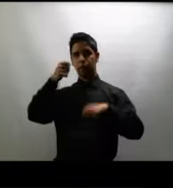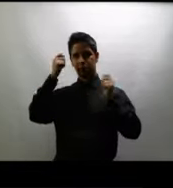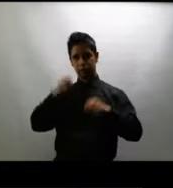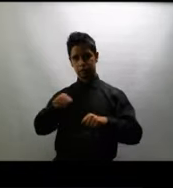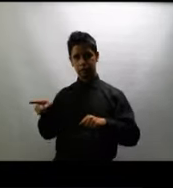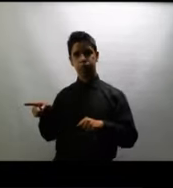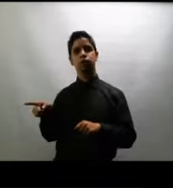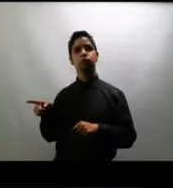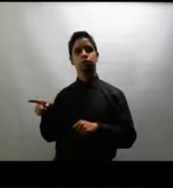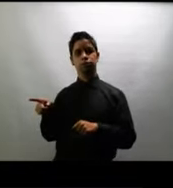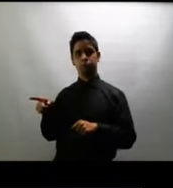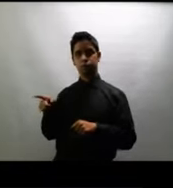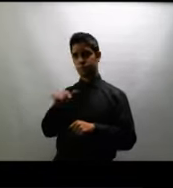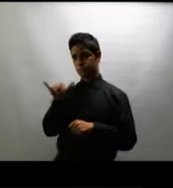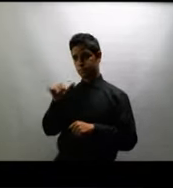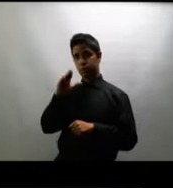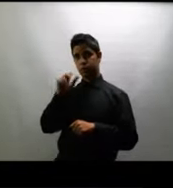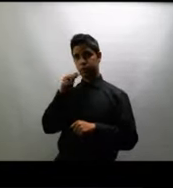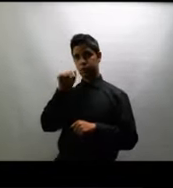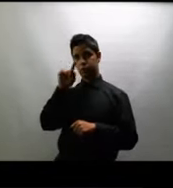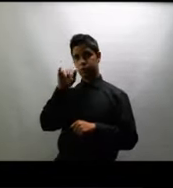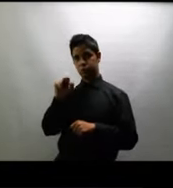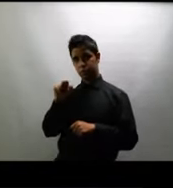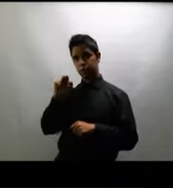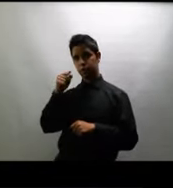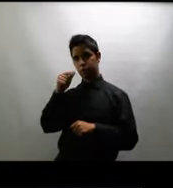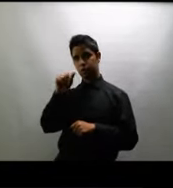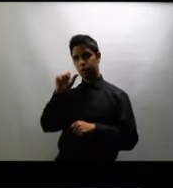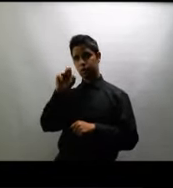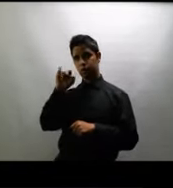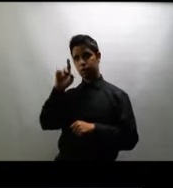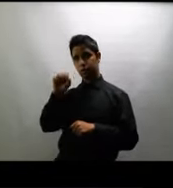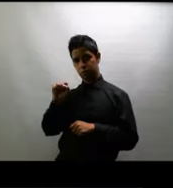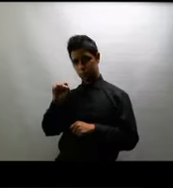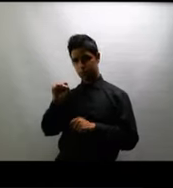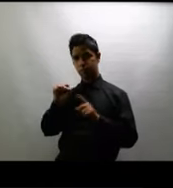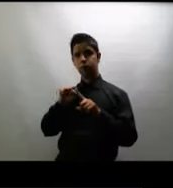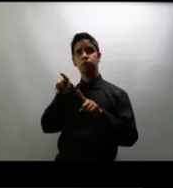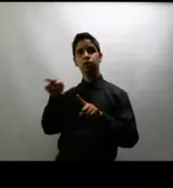Burgos, baterista. Cristian Galíndez.